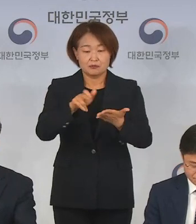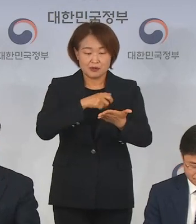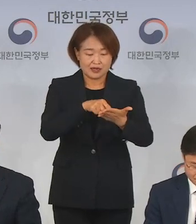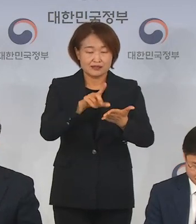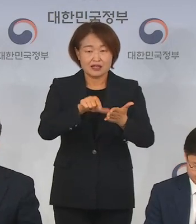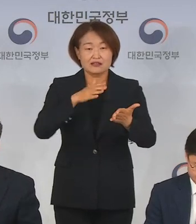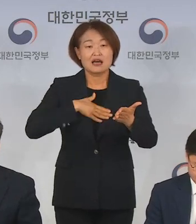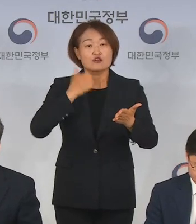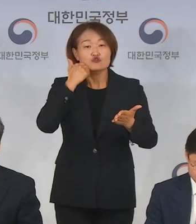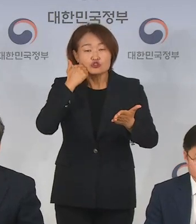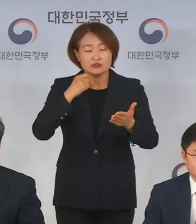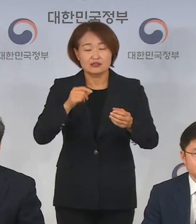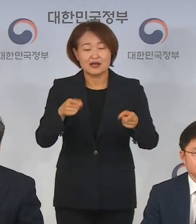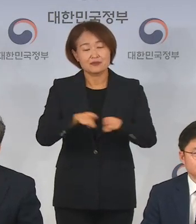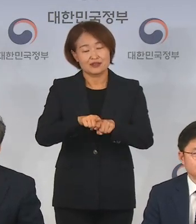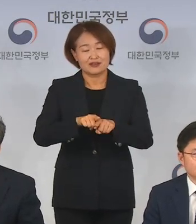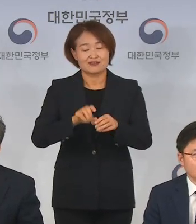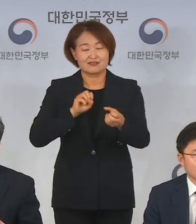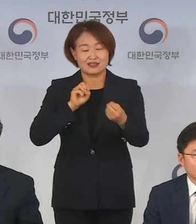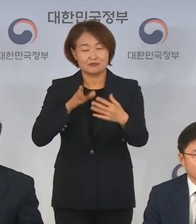감사하겠습니다. SBS.